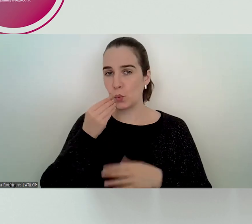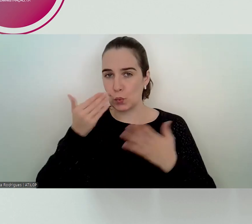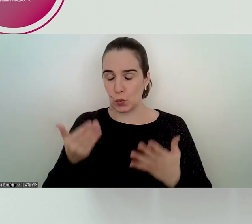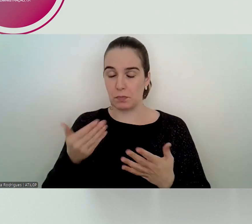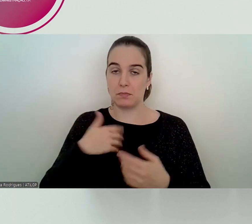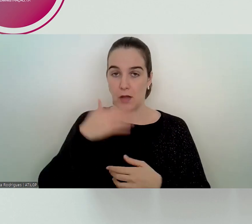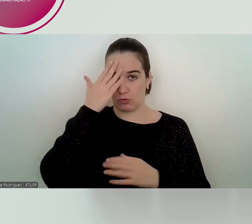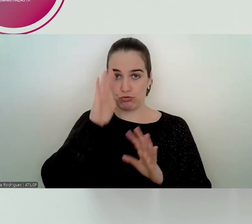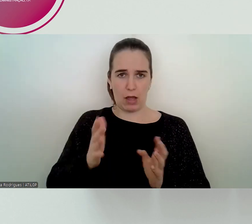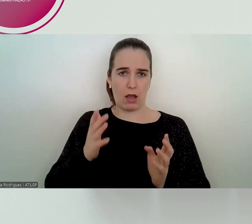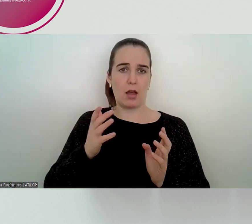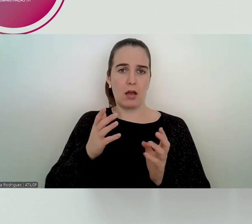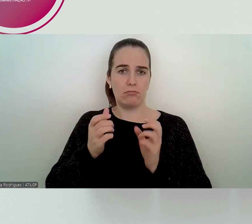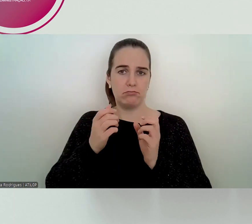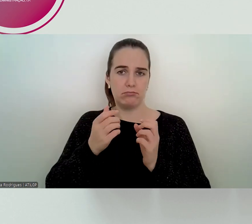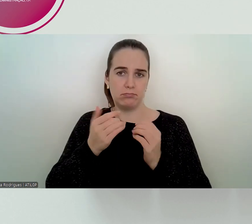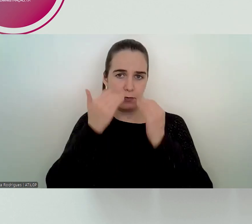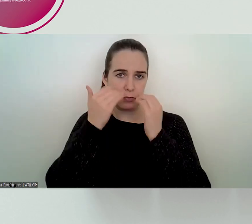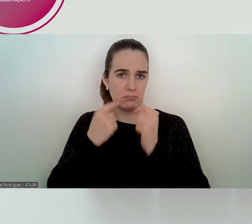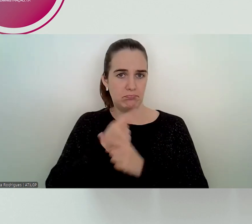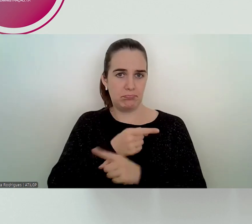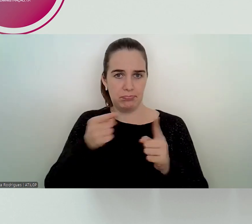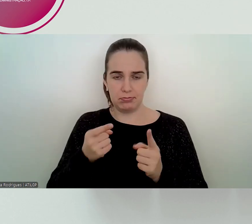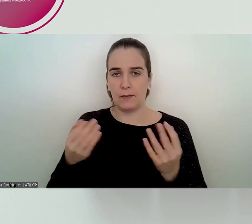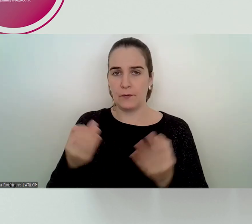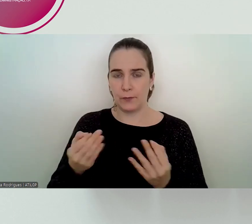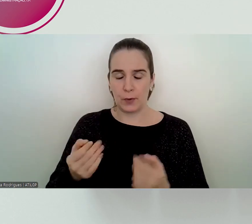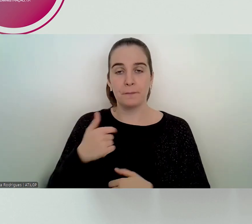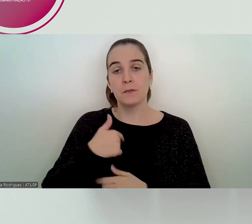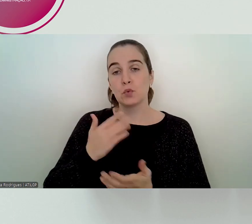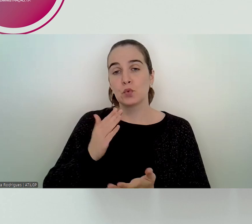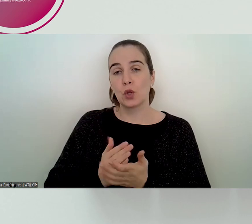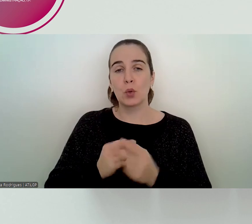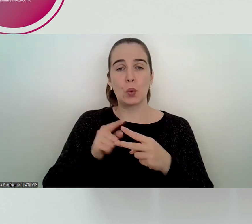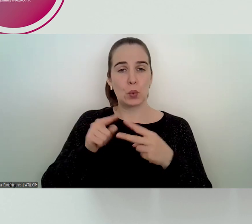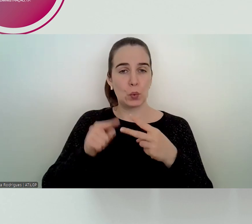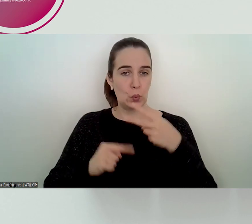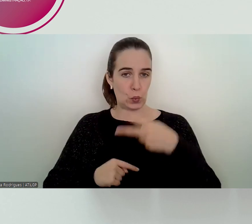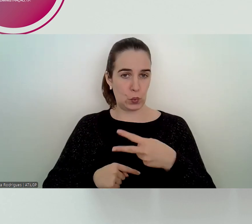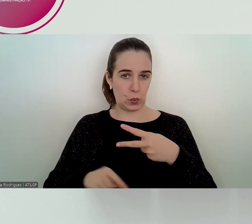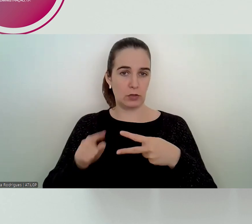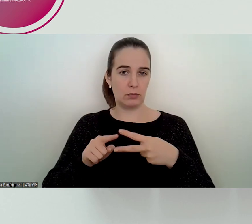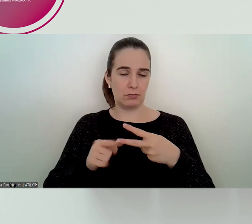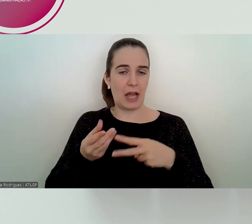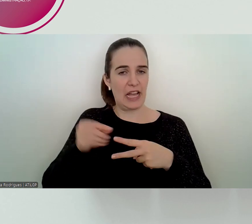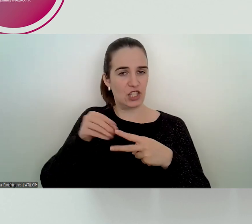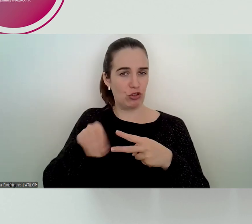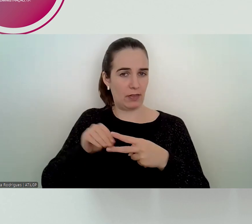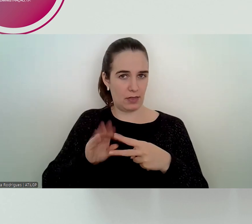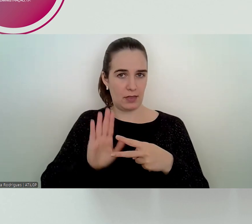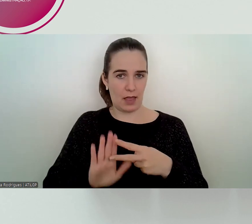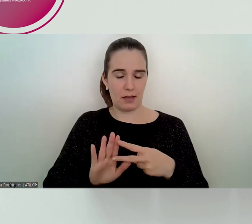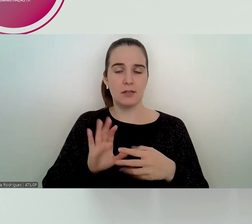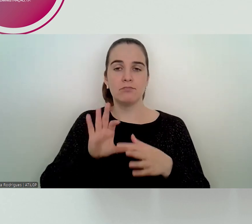penso que já foi tudo dito. Deixava aqui apenas duas notas, acrescentando aqui algumas notas de enquadramento e